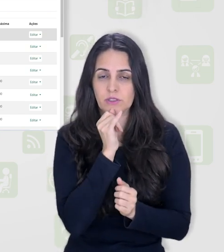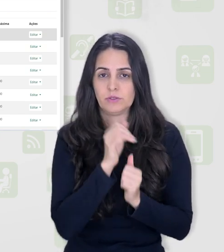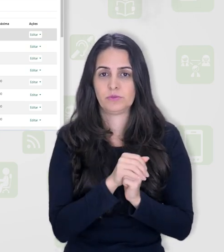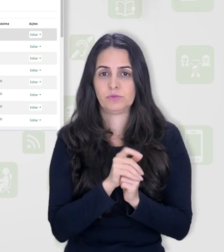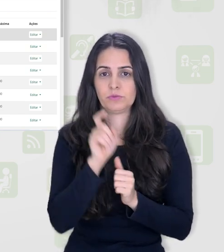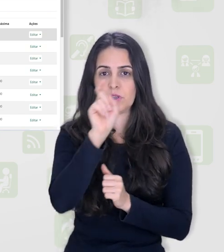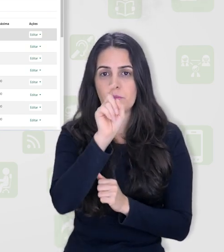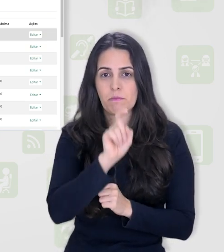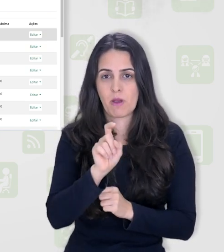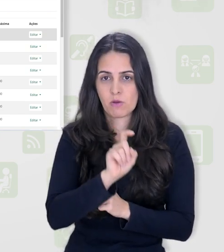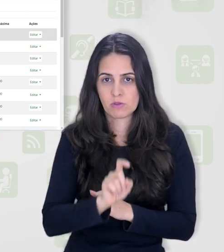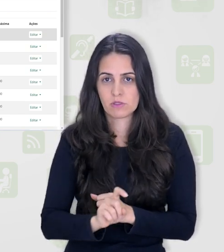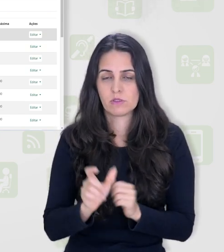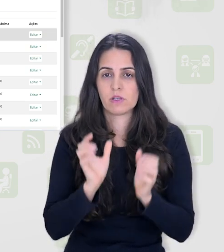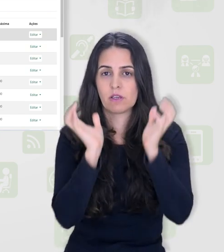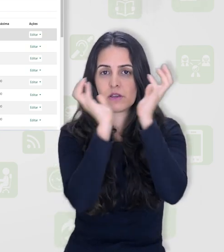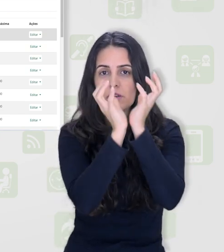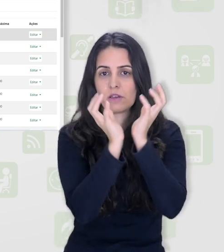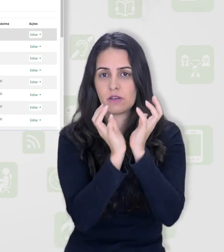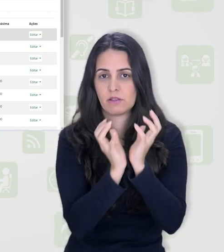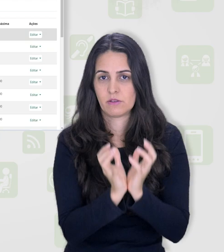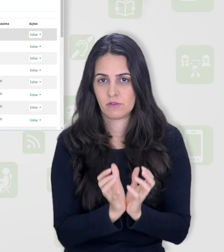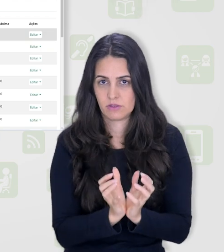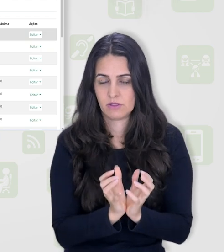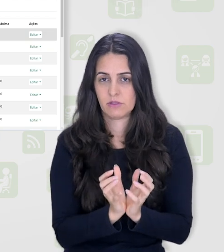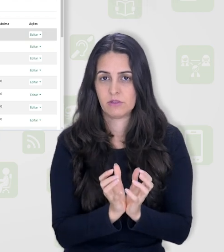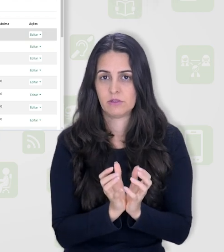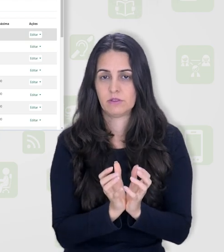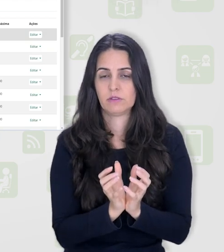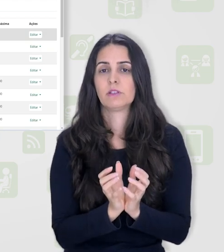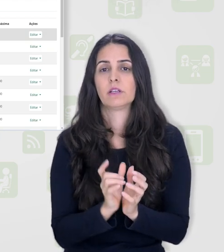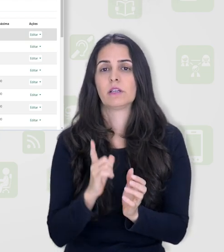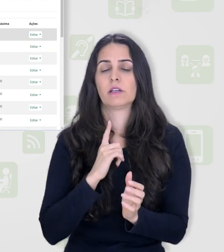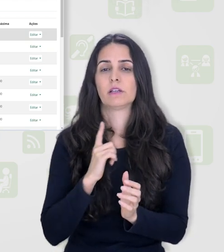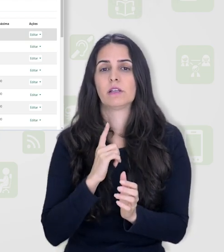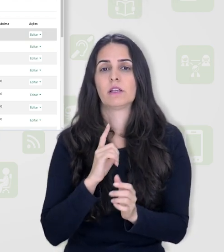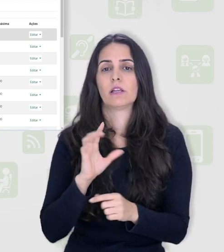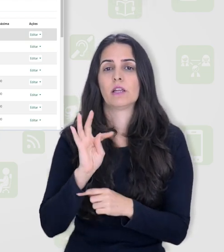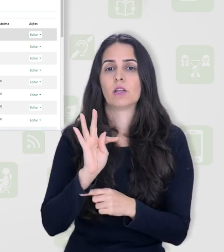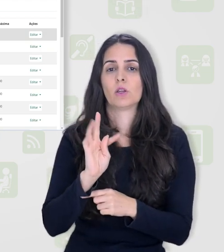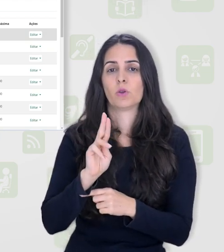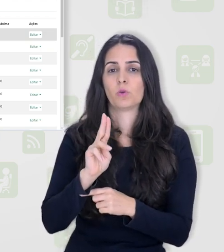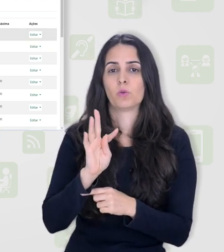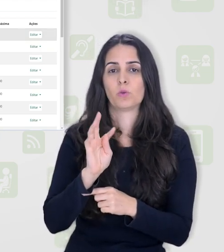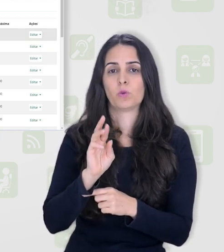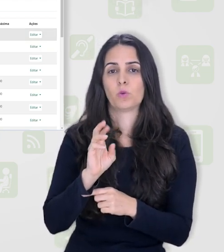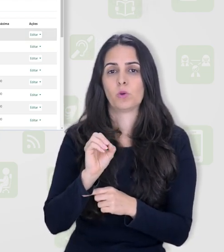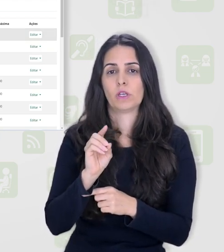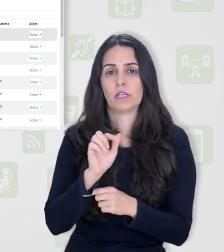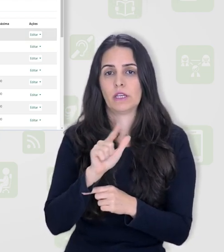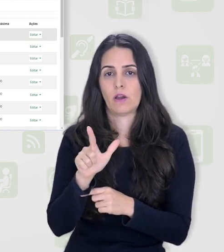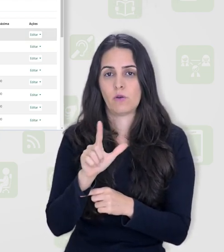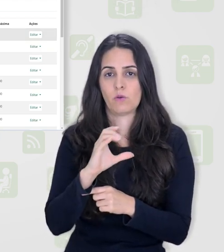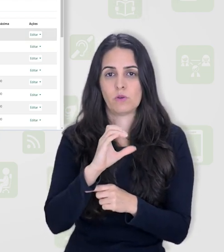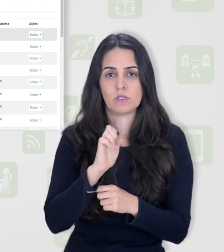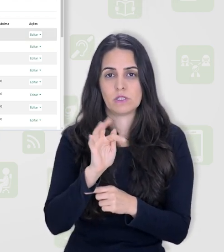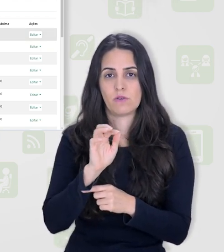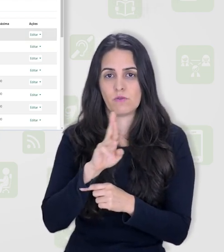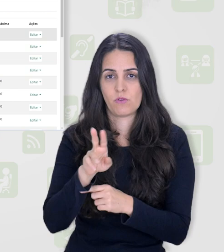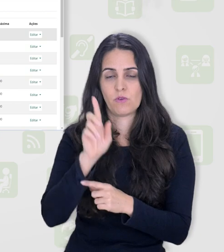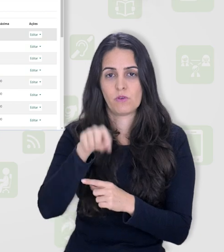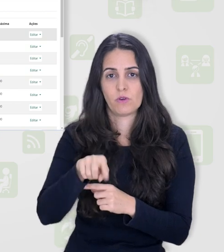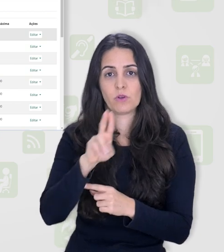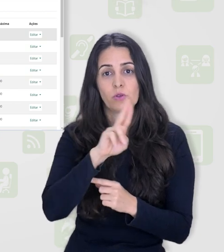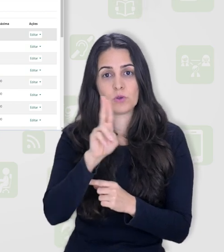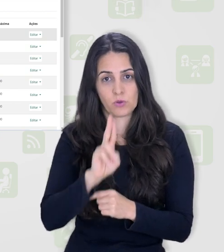em cima ele vai me dizer categoria E esse nome tutoriais se for é o nome desta sala então eu tenho aqui